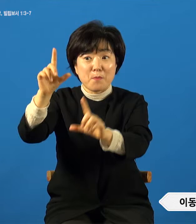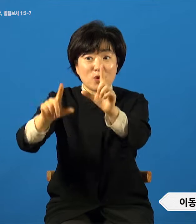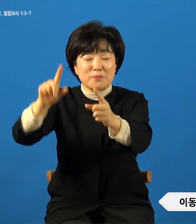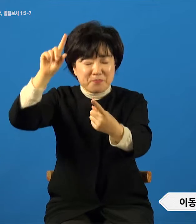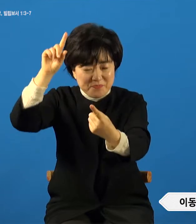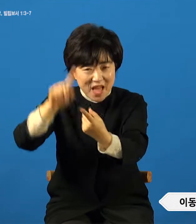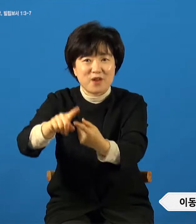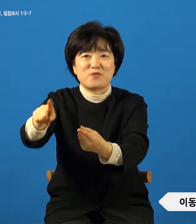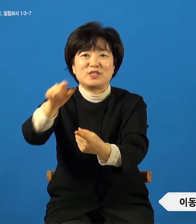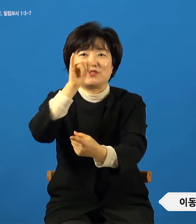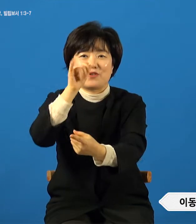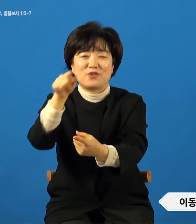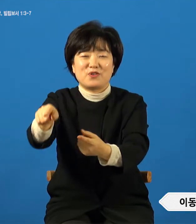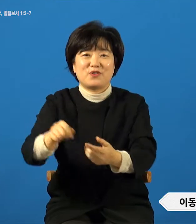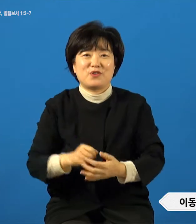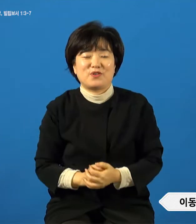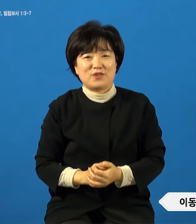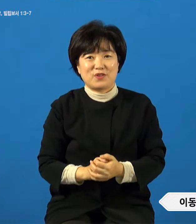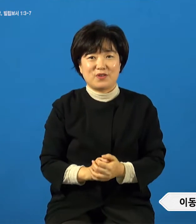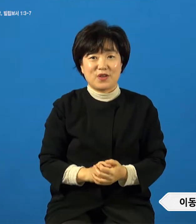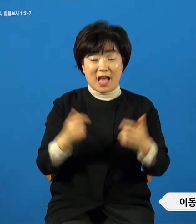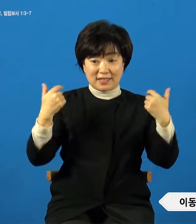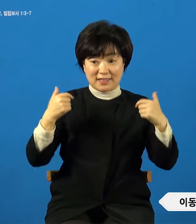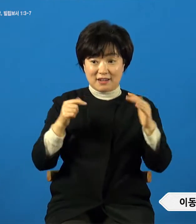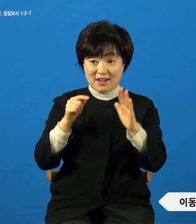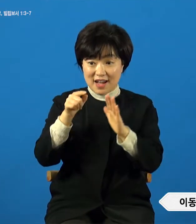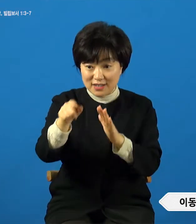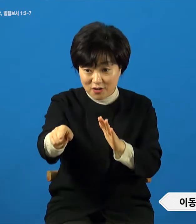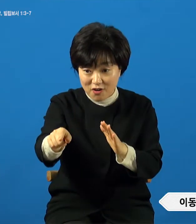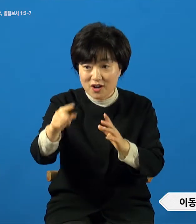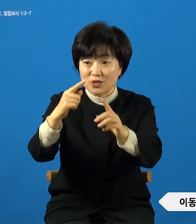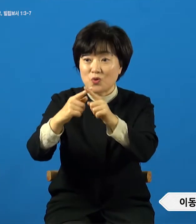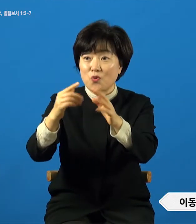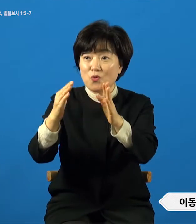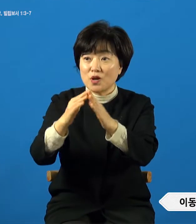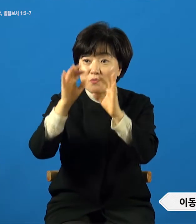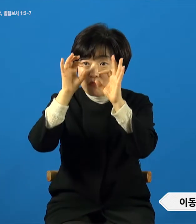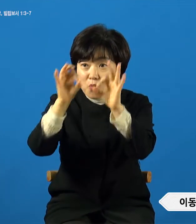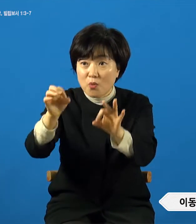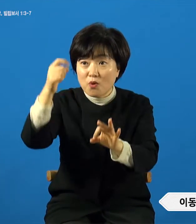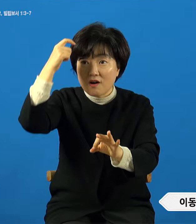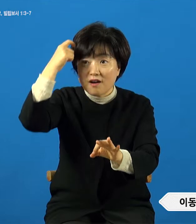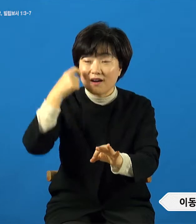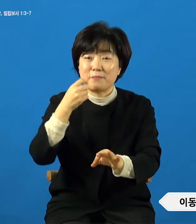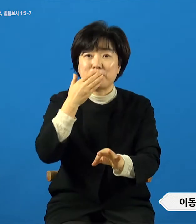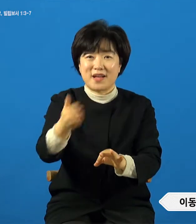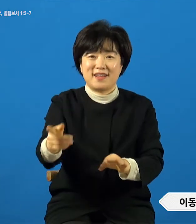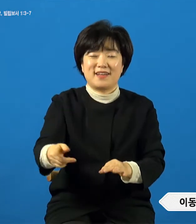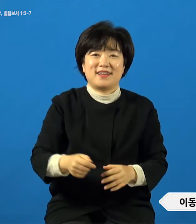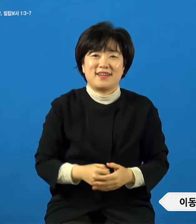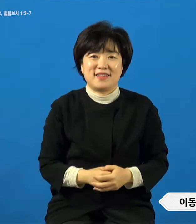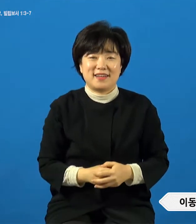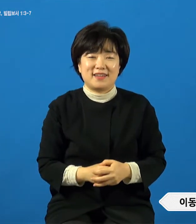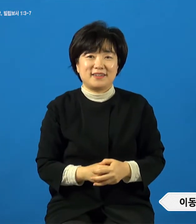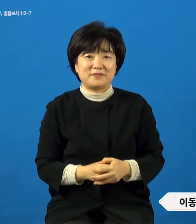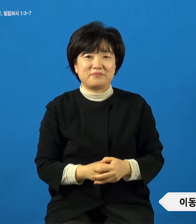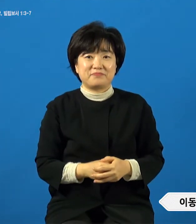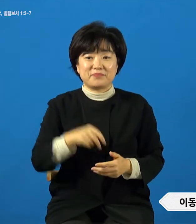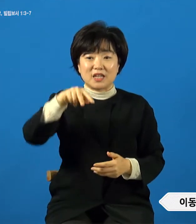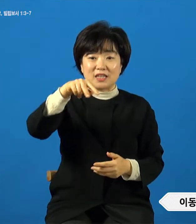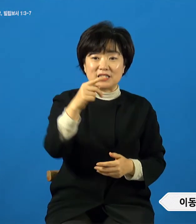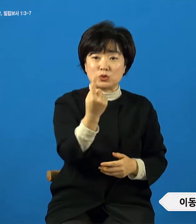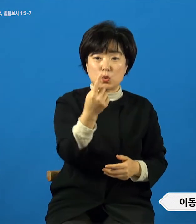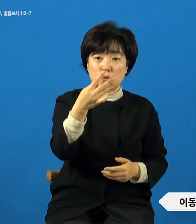그대로 복원시켜 놓았습니다. 여러분 언제든지 가서 그 교회를 거기서 느낄 수가 있습니다. 이